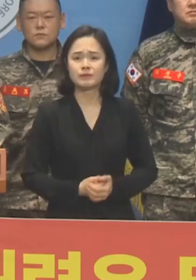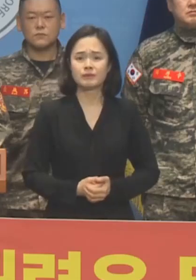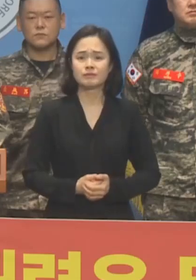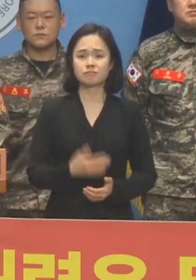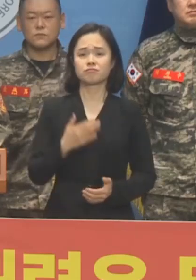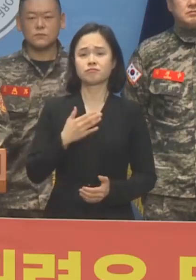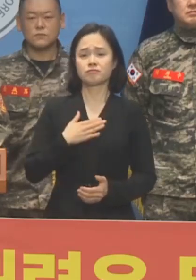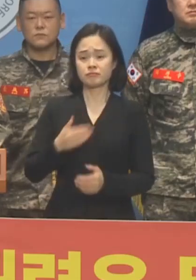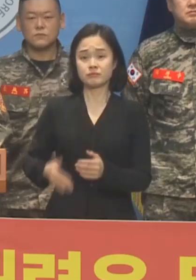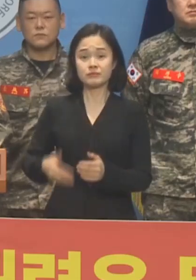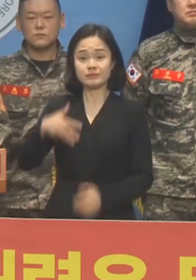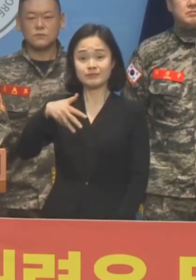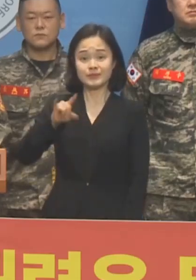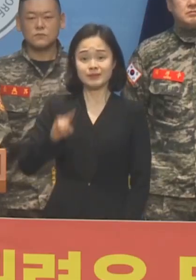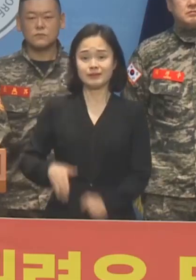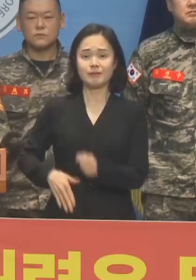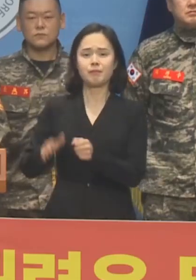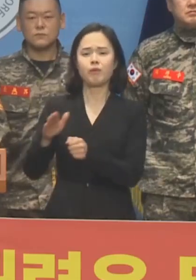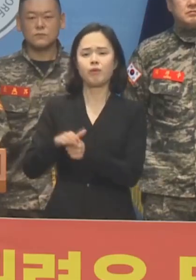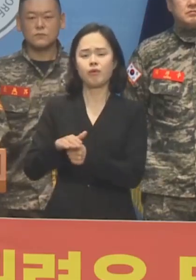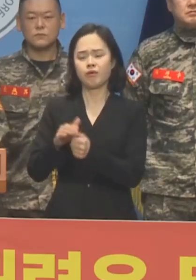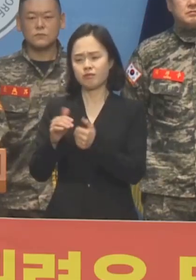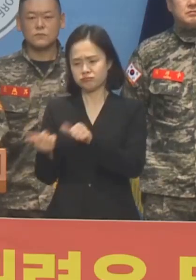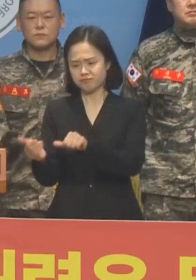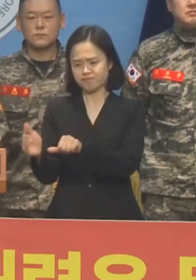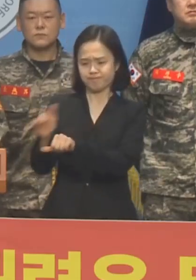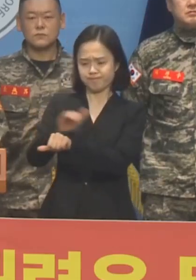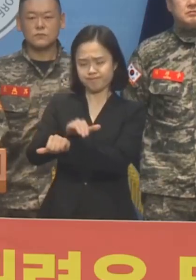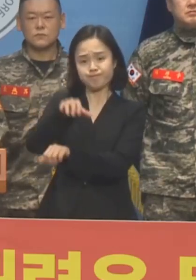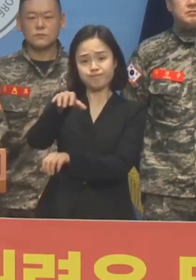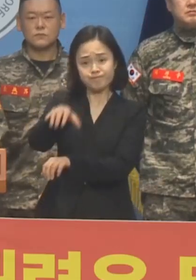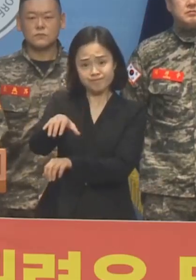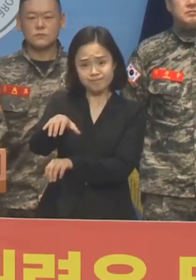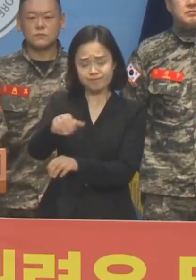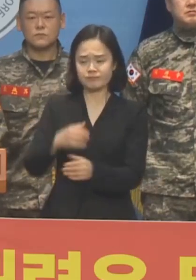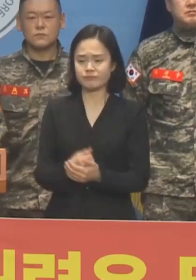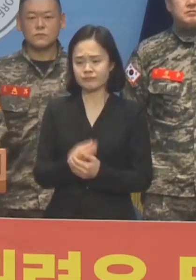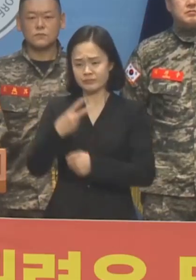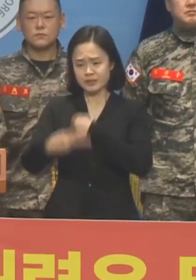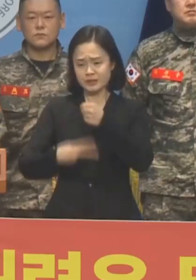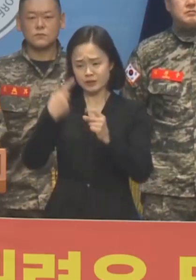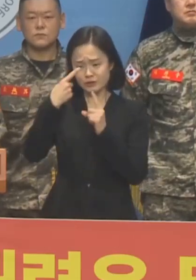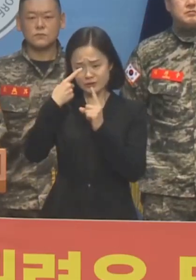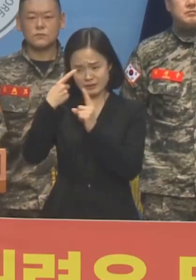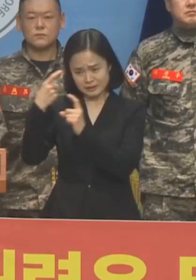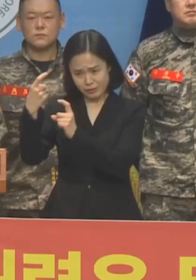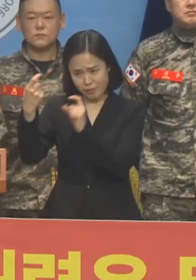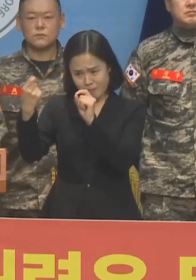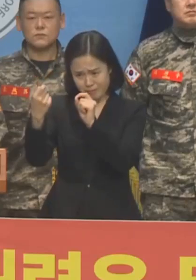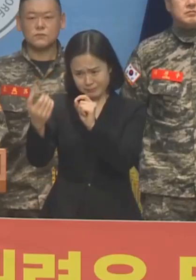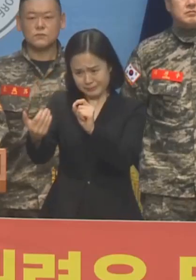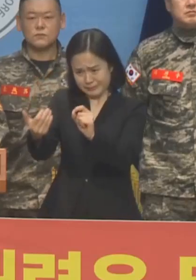2주기 기일 전에 진상규명이 될 수 있도록 하겠다고 약속했습니다.